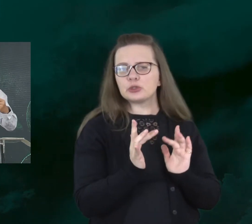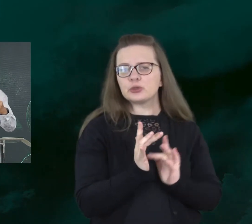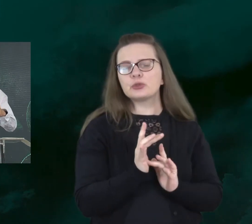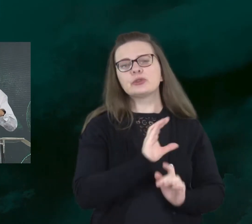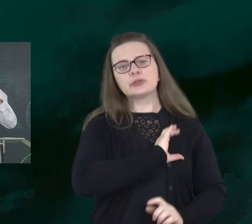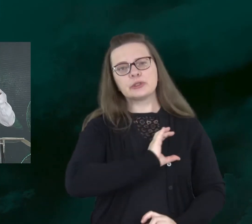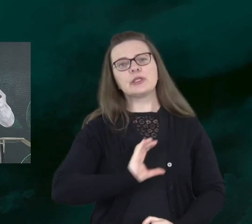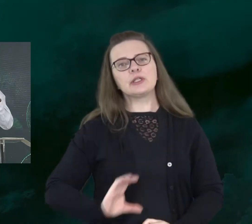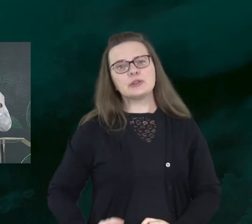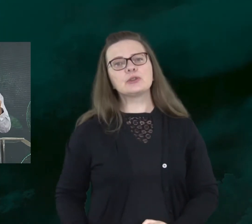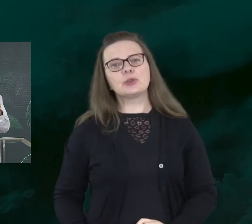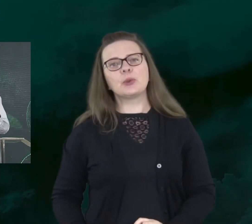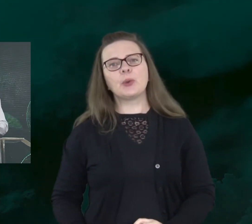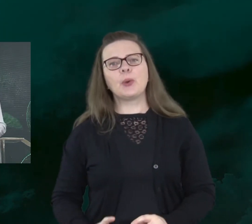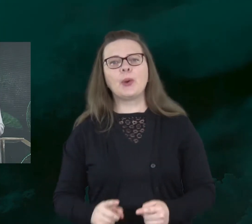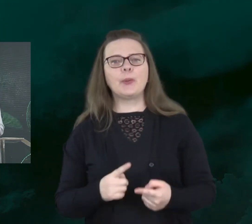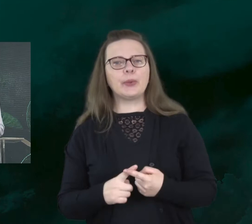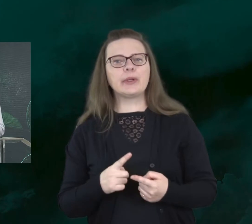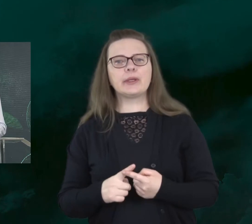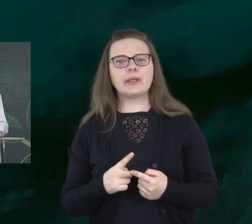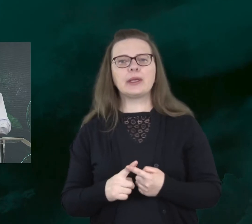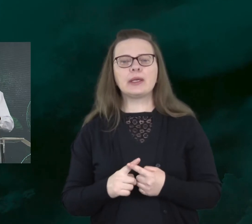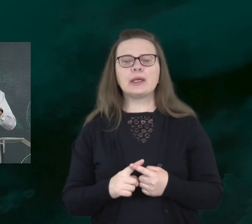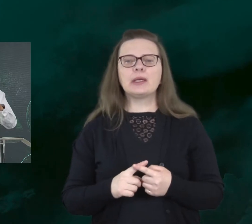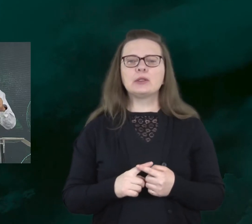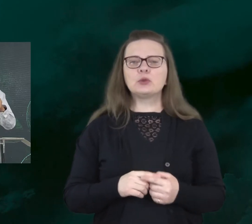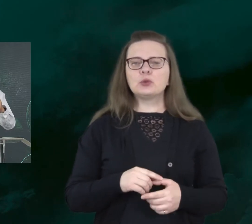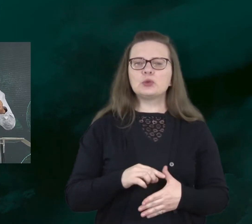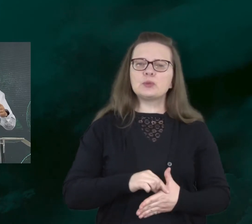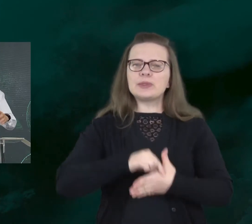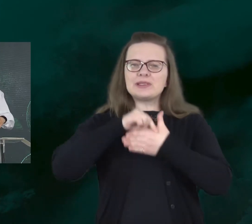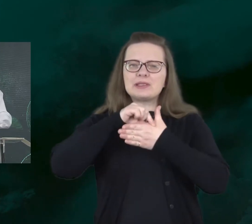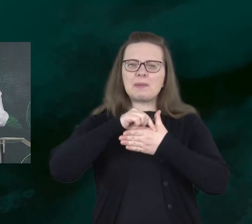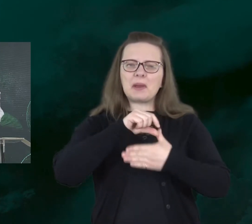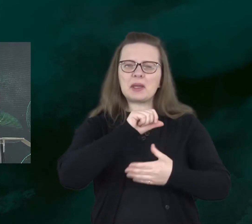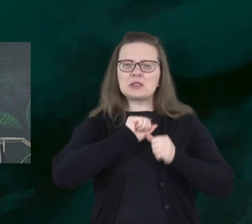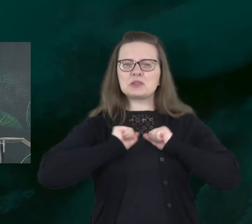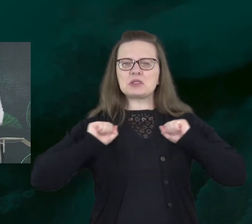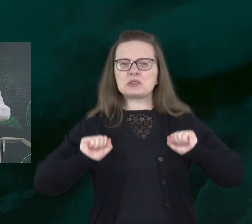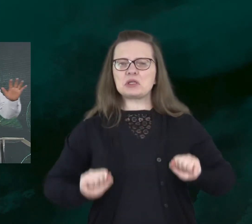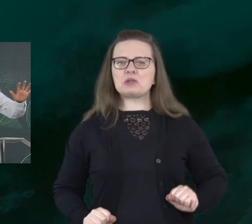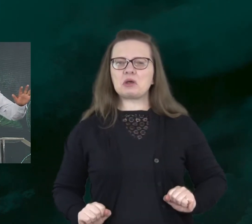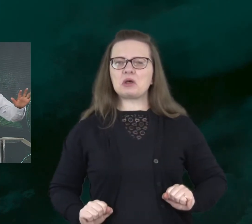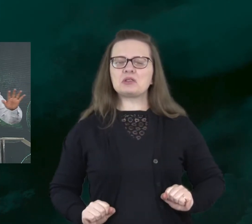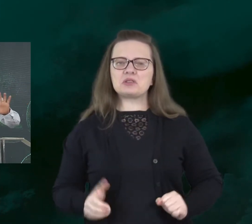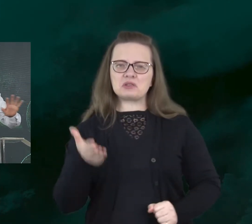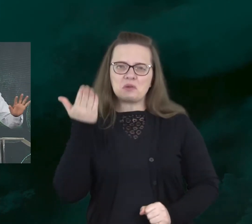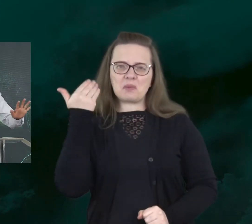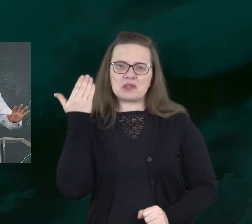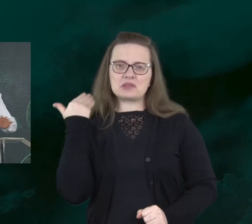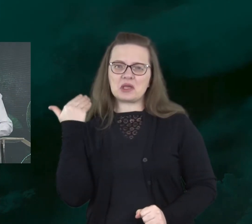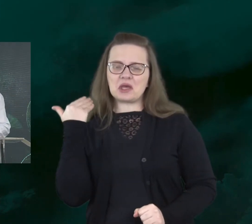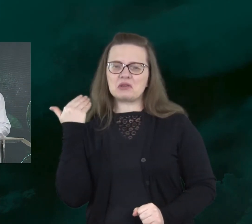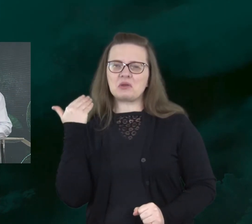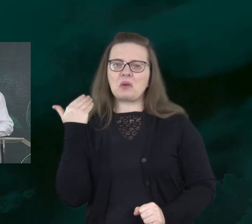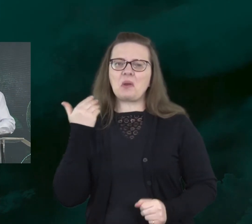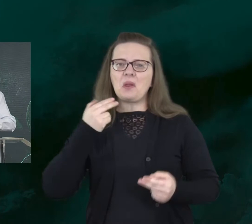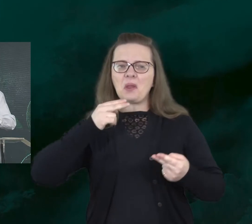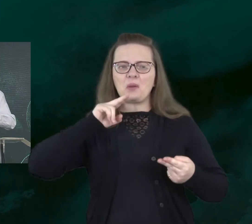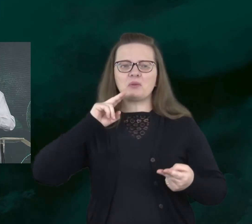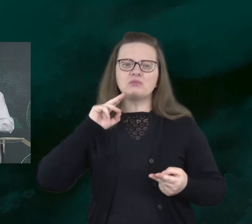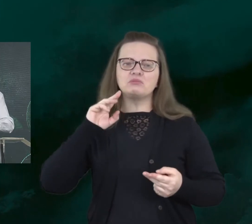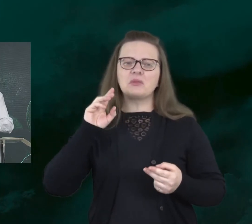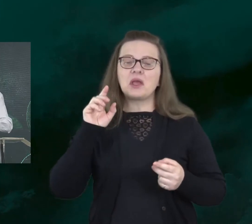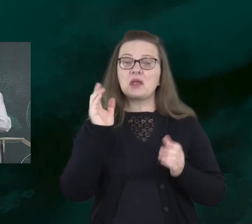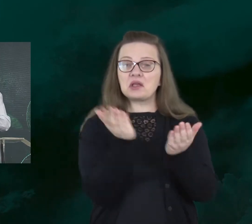eu recebido a autorização dos principais sacerdotes, encerrei muito do santo nas prisões, e